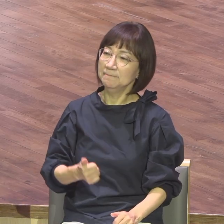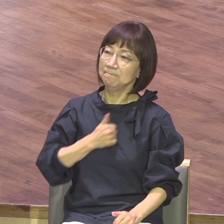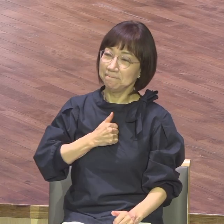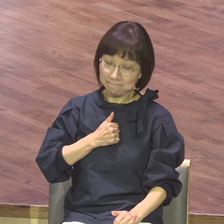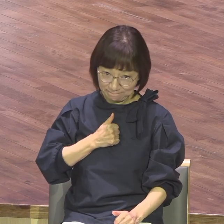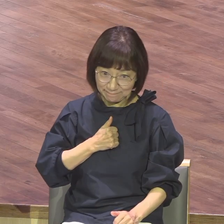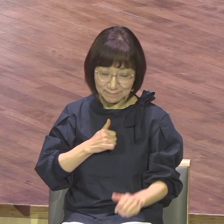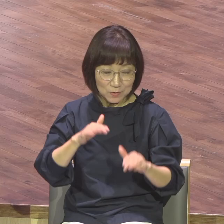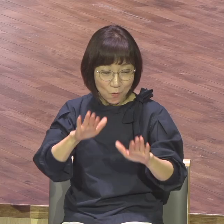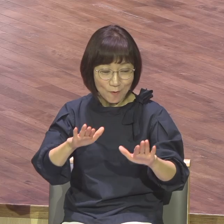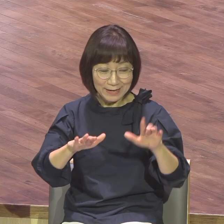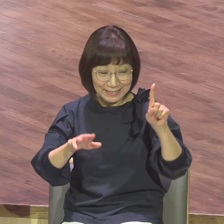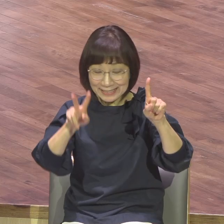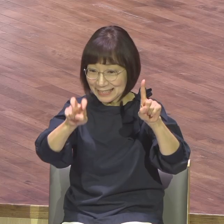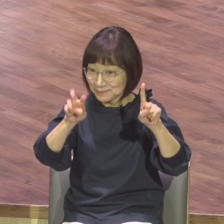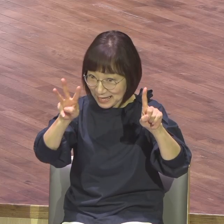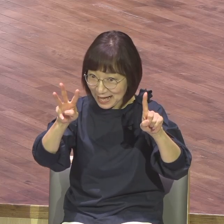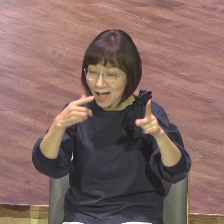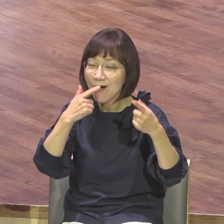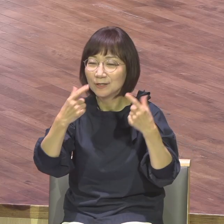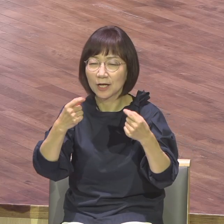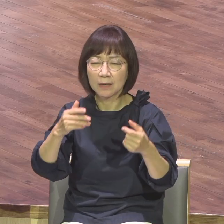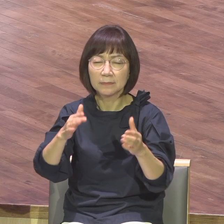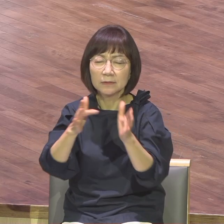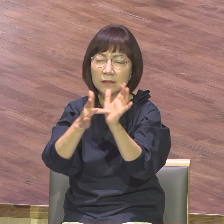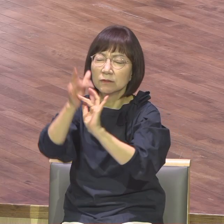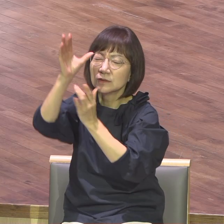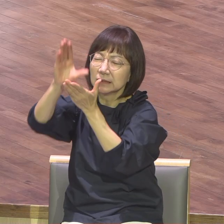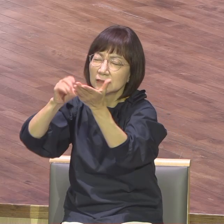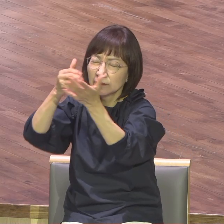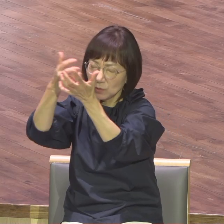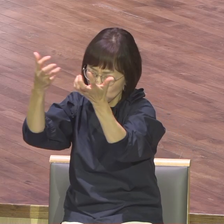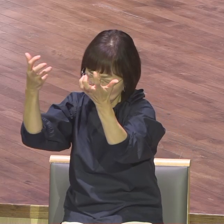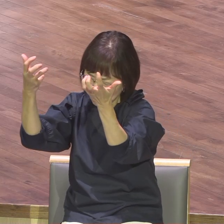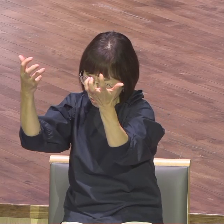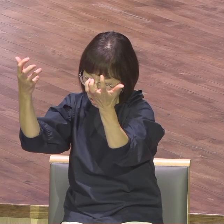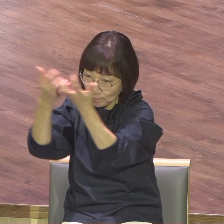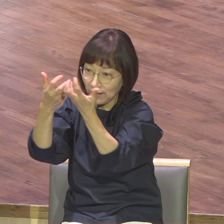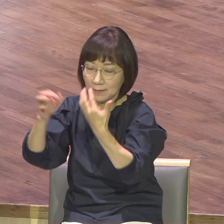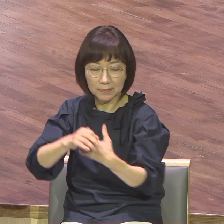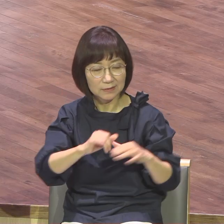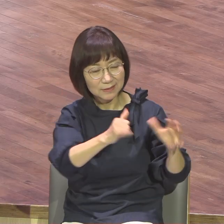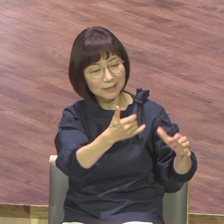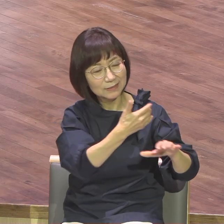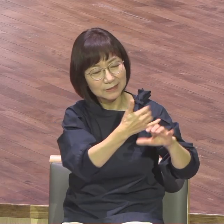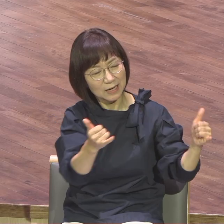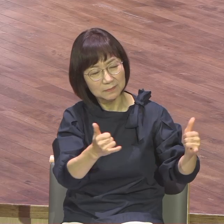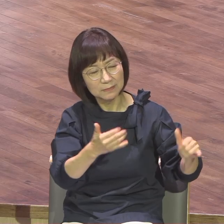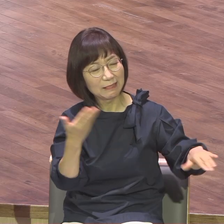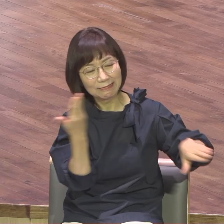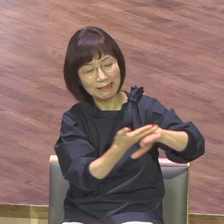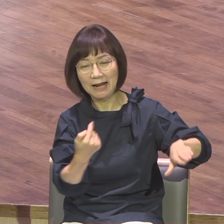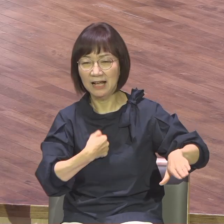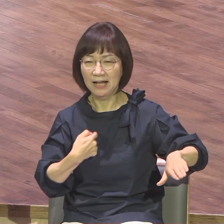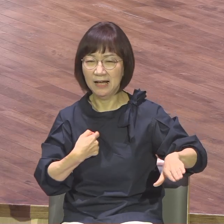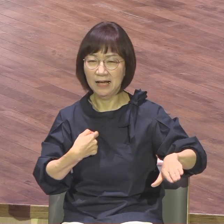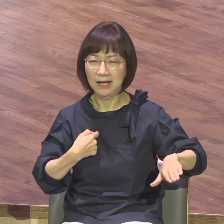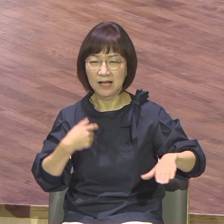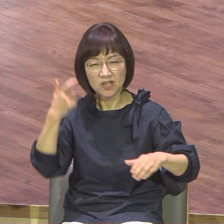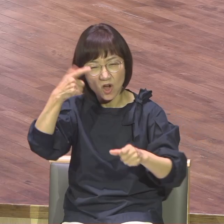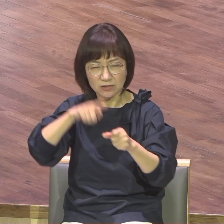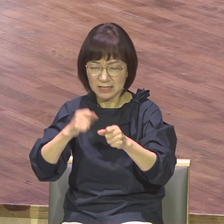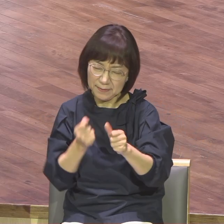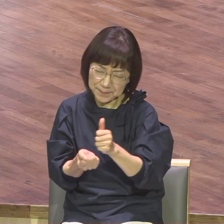본문 23절처럼 우리가 예수 그리스도로 충만해지면 차원이 다른 영향력을 입을 수가 있다.